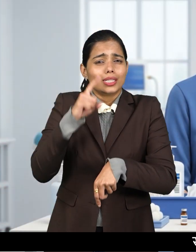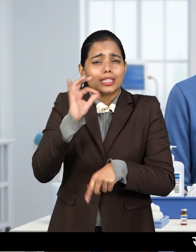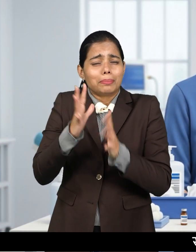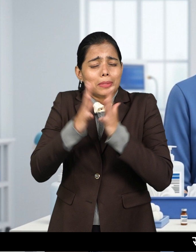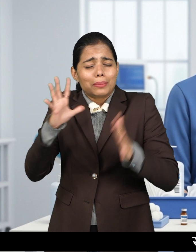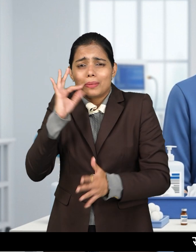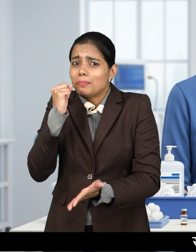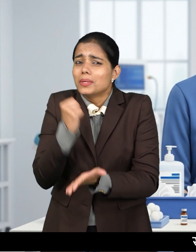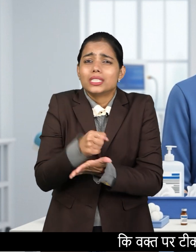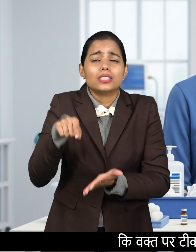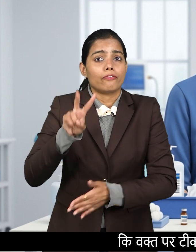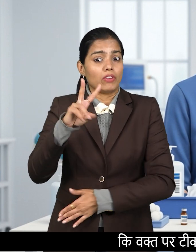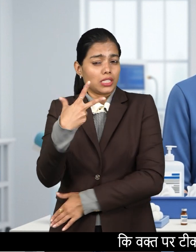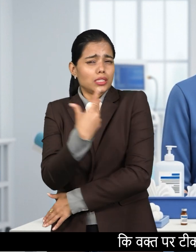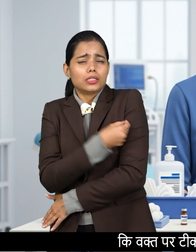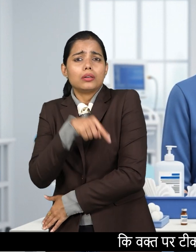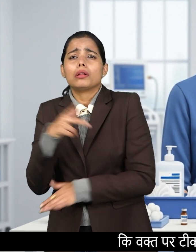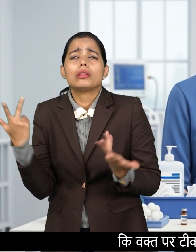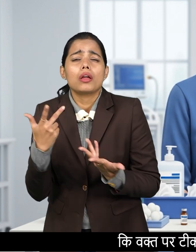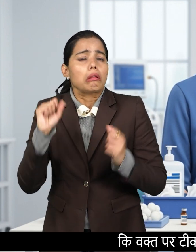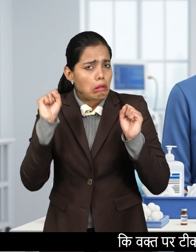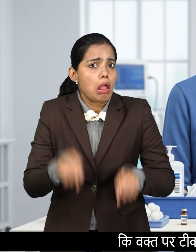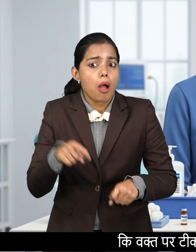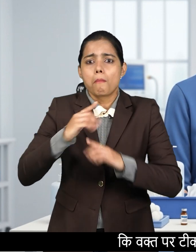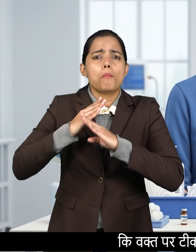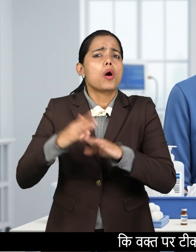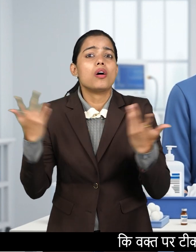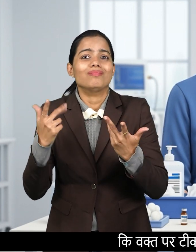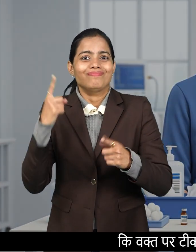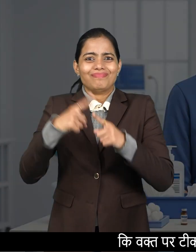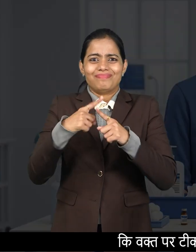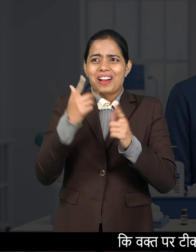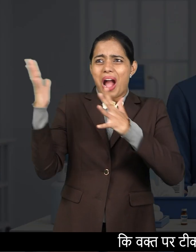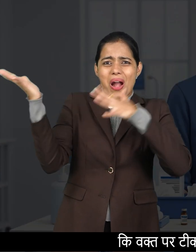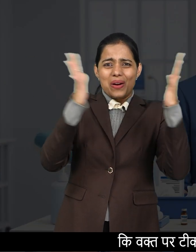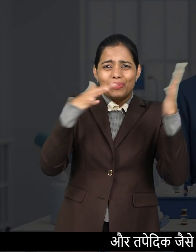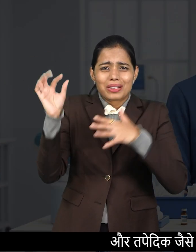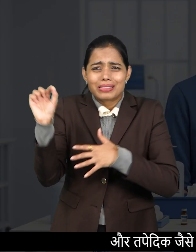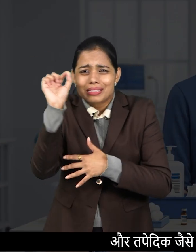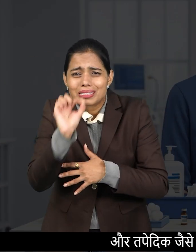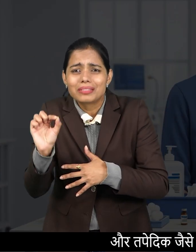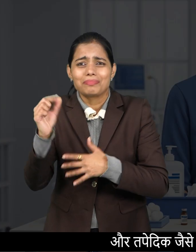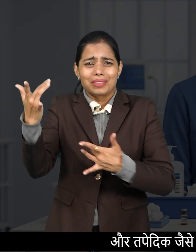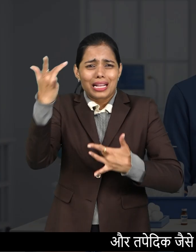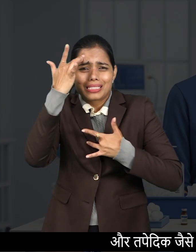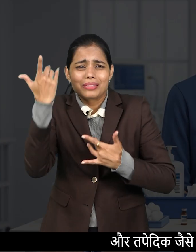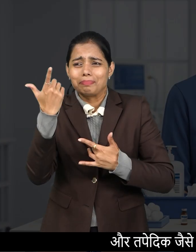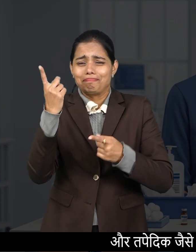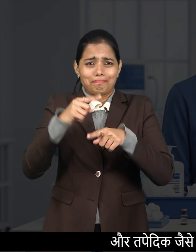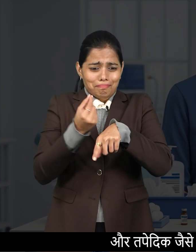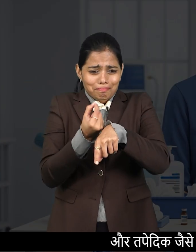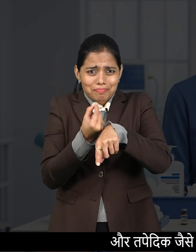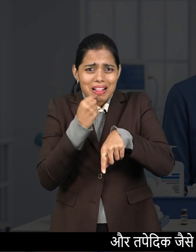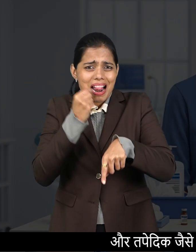सबसे आवश्यक बात यह है कि वक्त पर टीकाकरण हमें खसरा, गलसुआ, चिकन पॉक्स और तपेदिक जैसी